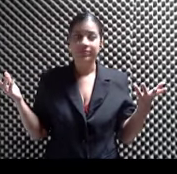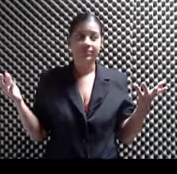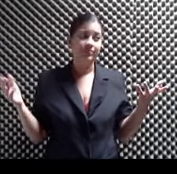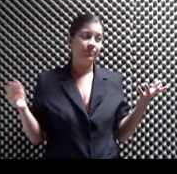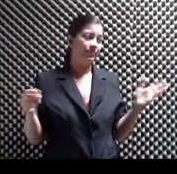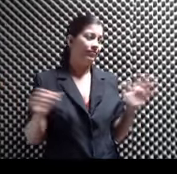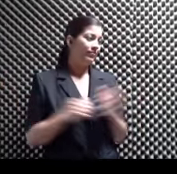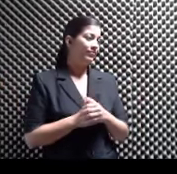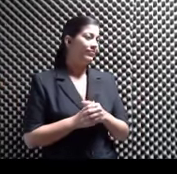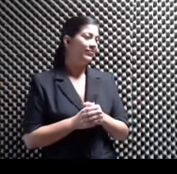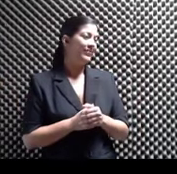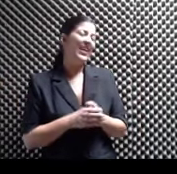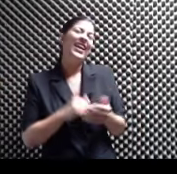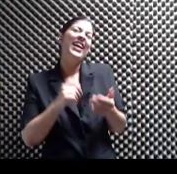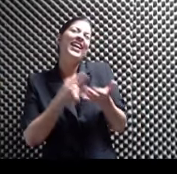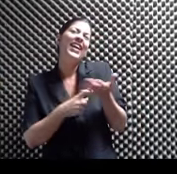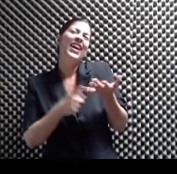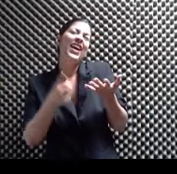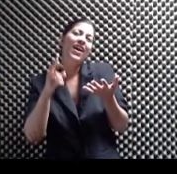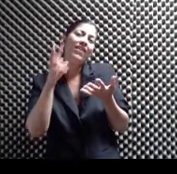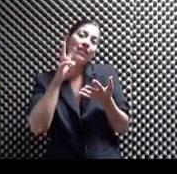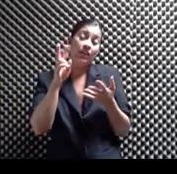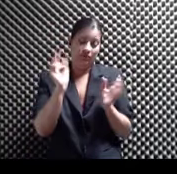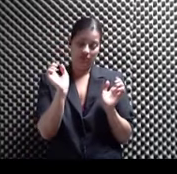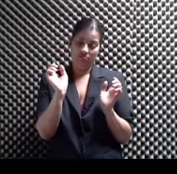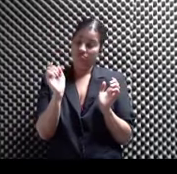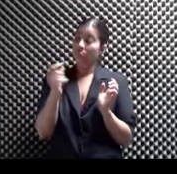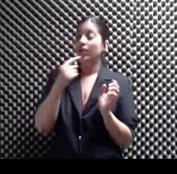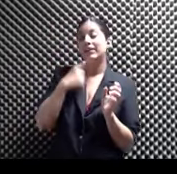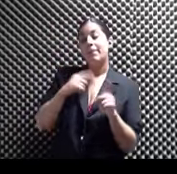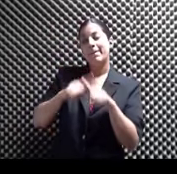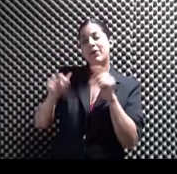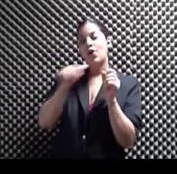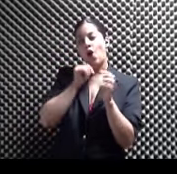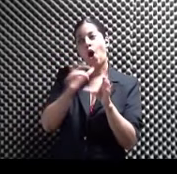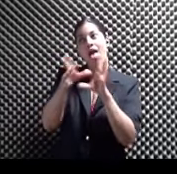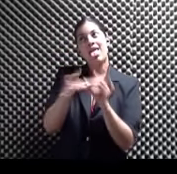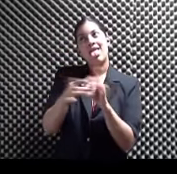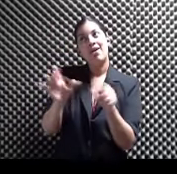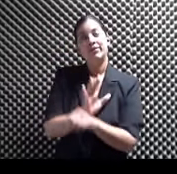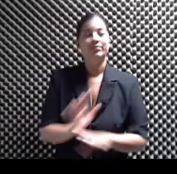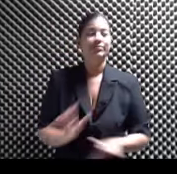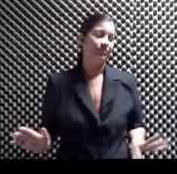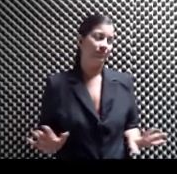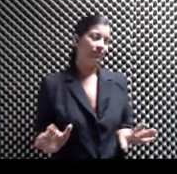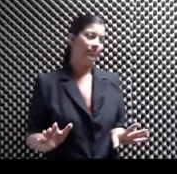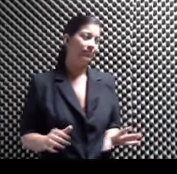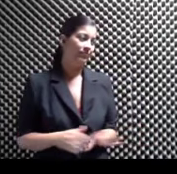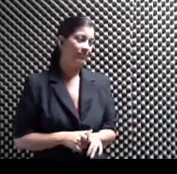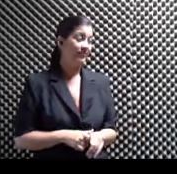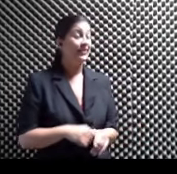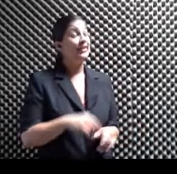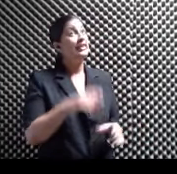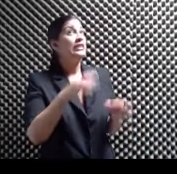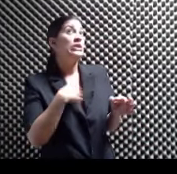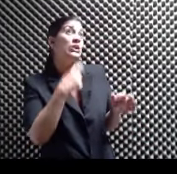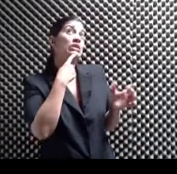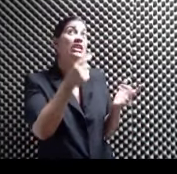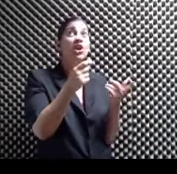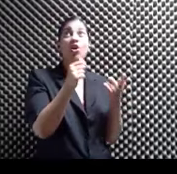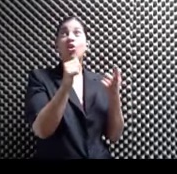decirlo. Sin decir. Dino sin venderlo. Exacto. Okay. Decir sin decir no es decir sin vender. O sea que tengo